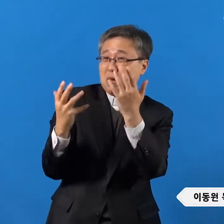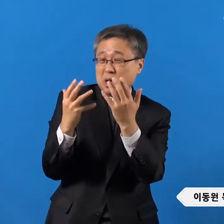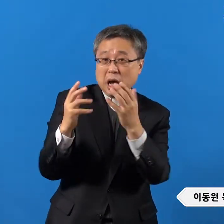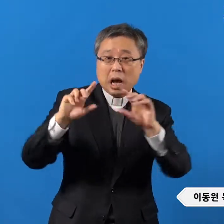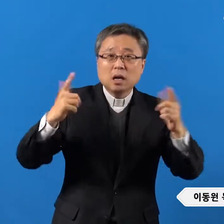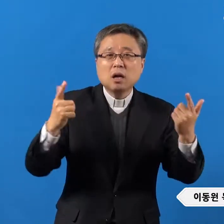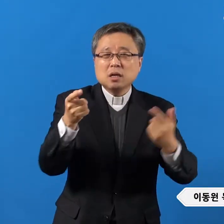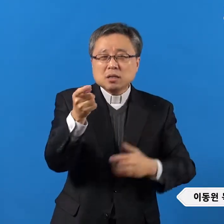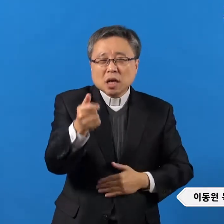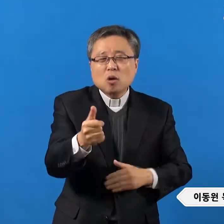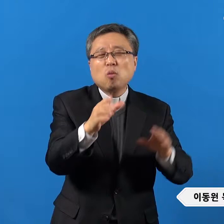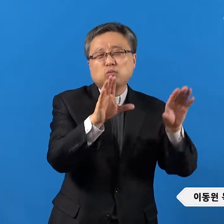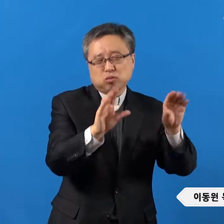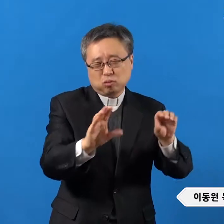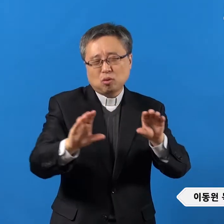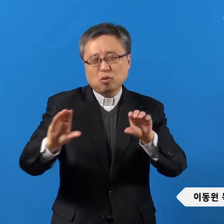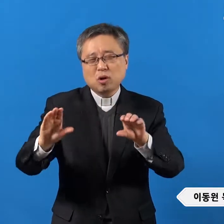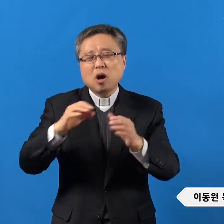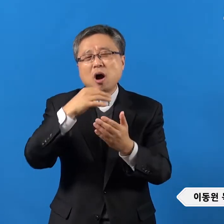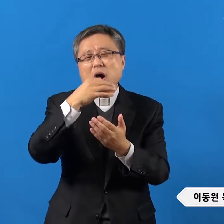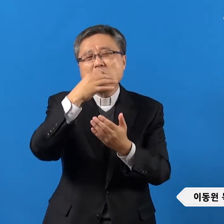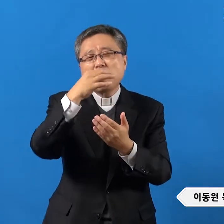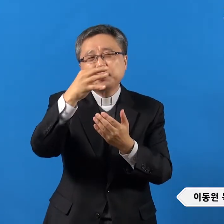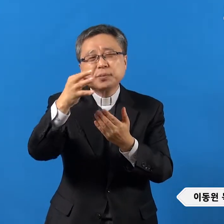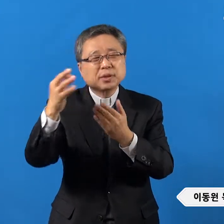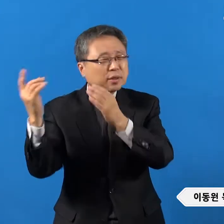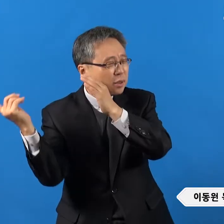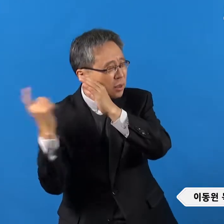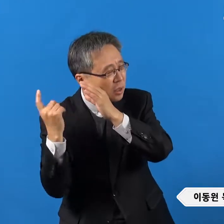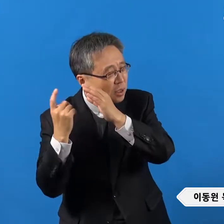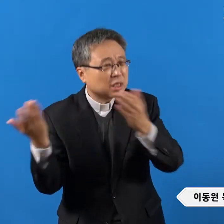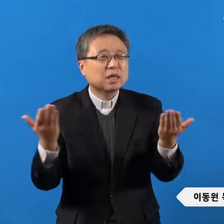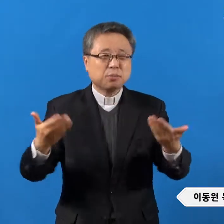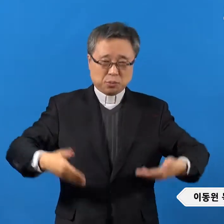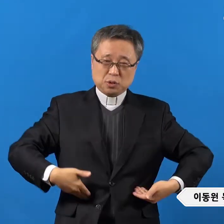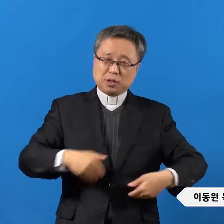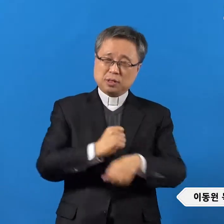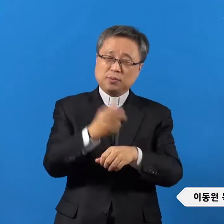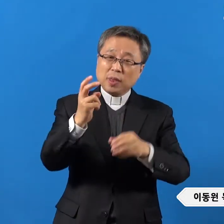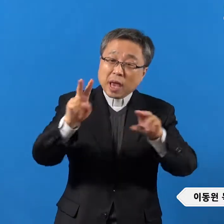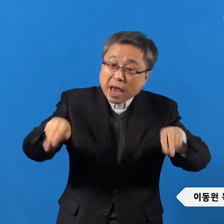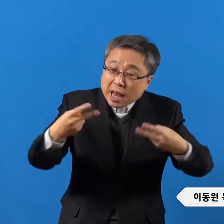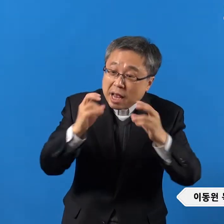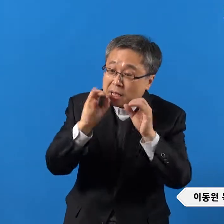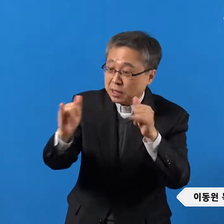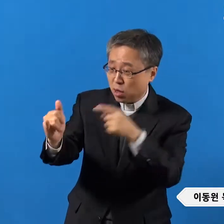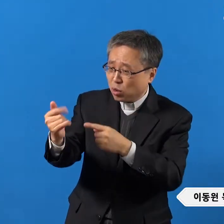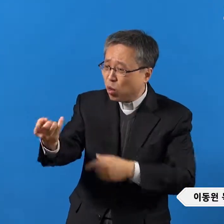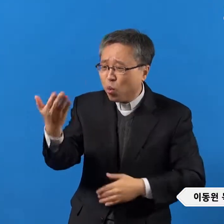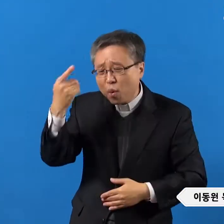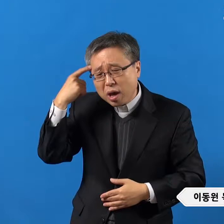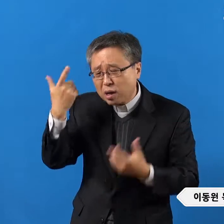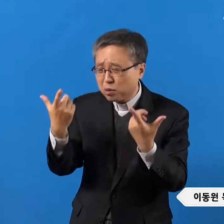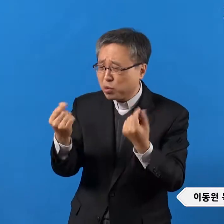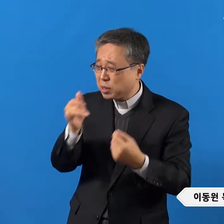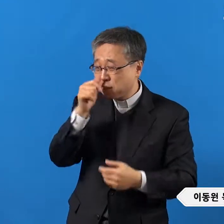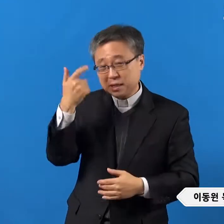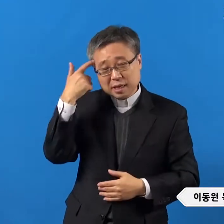작고 부드러운 음성이 엘리야에게는 필요했던 것입니다. 엘리야야, 너 왜 그러고 있니? 나 좀